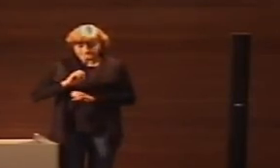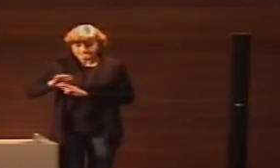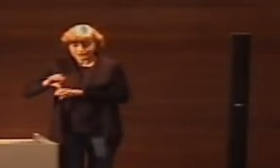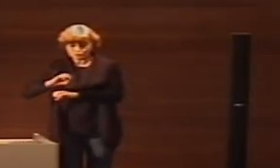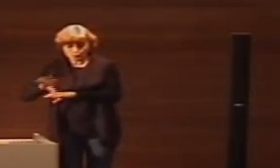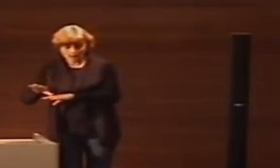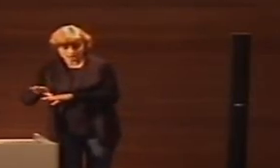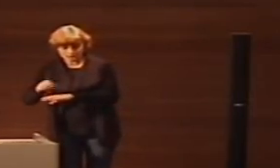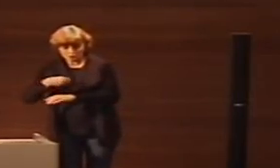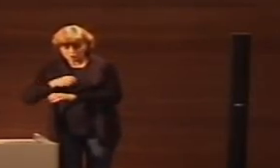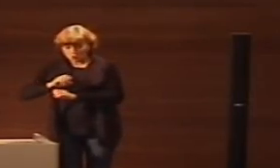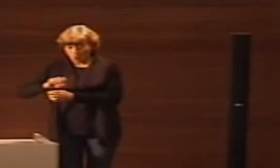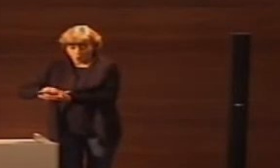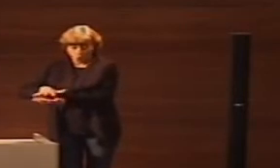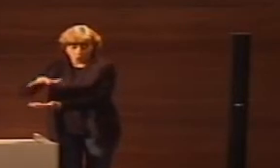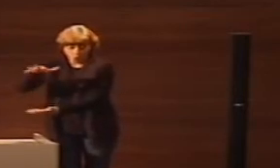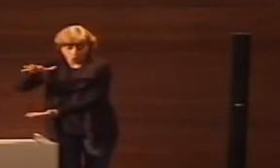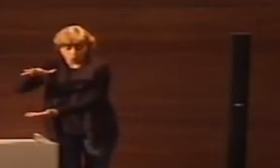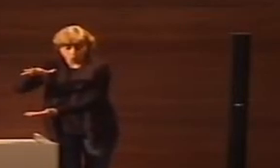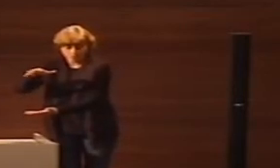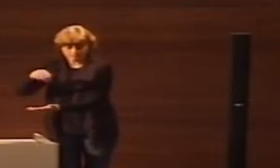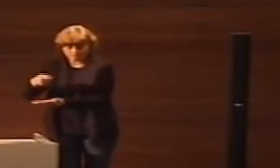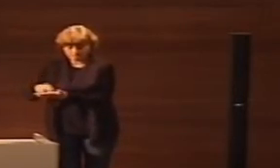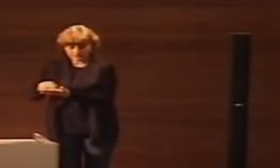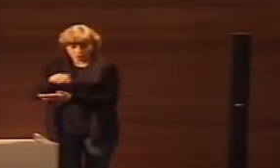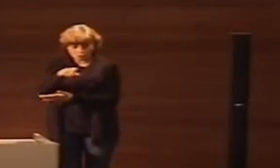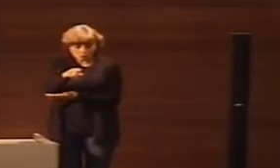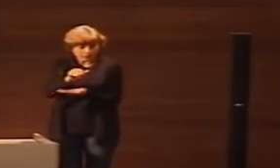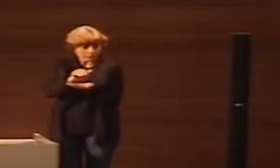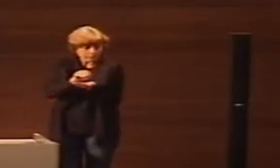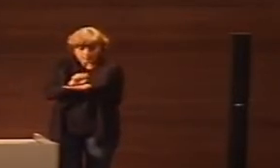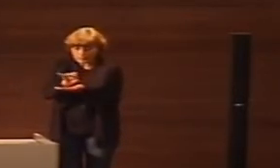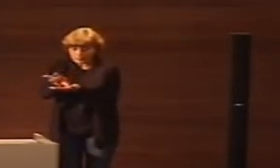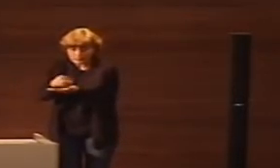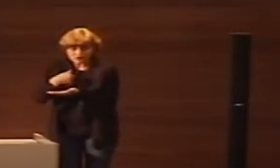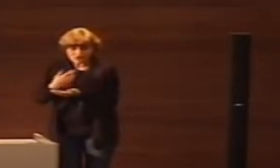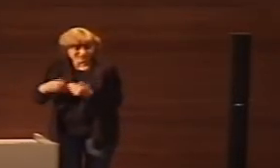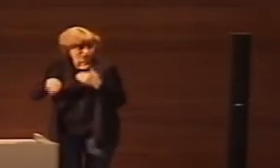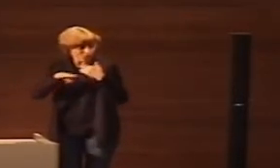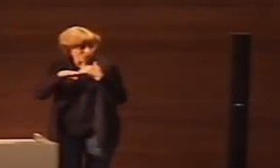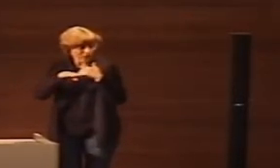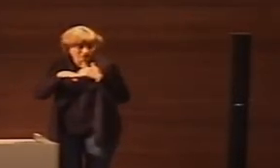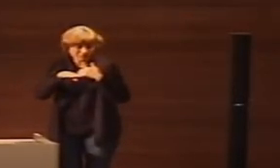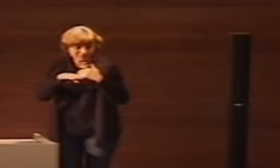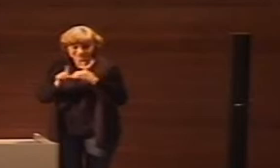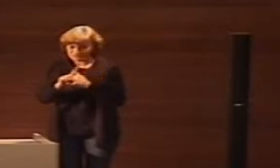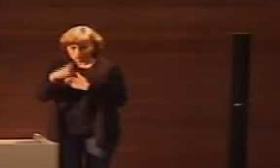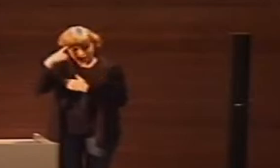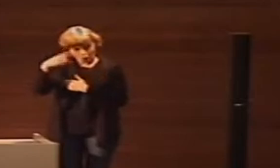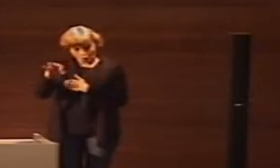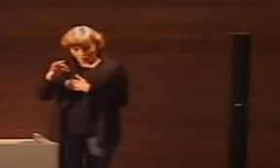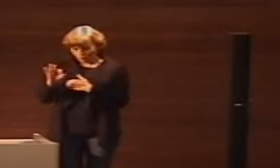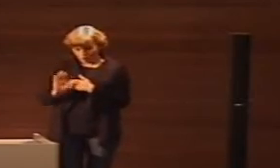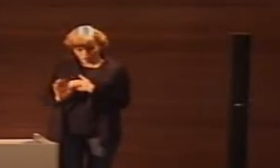más. Y la única razón por lo que lo hacemos es porque no tenemos un contador de residuos. Si lo